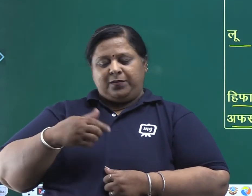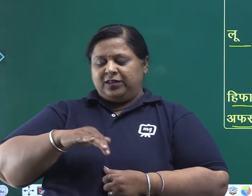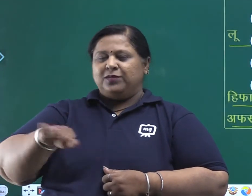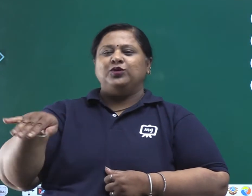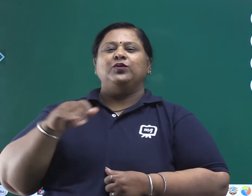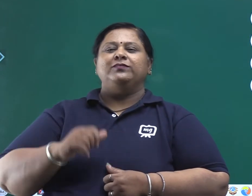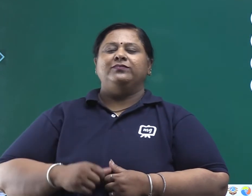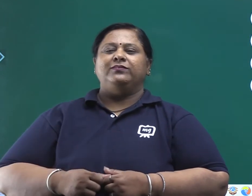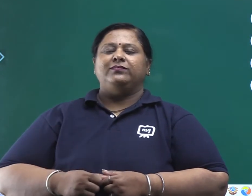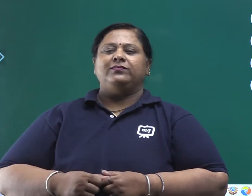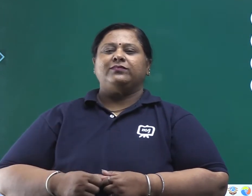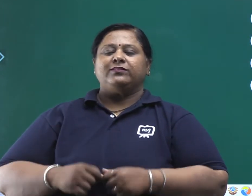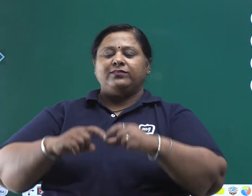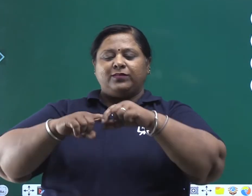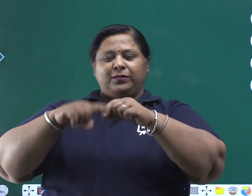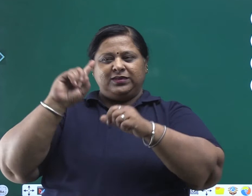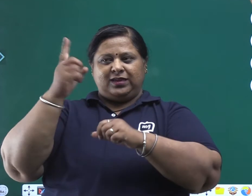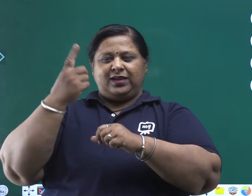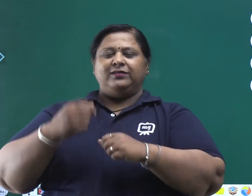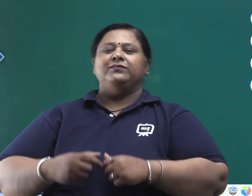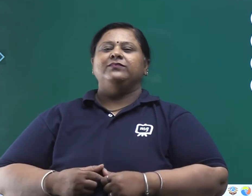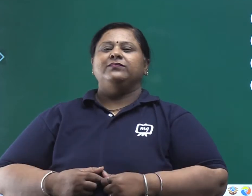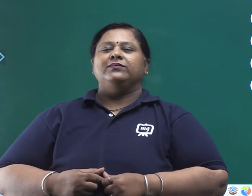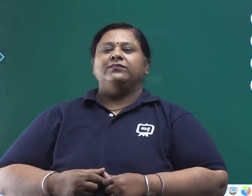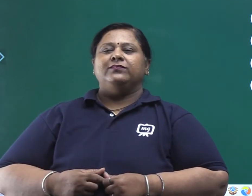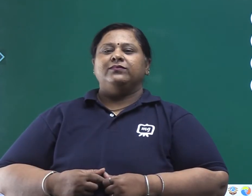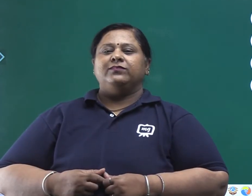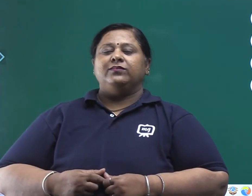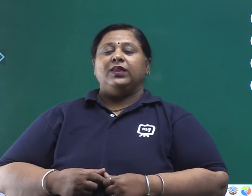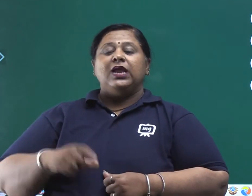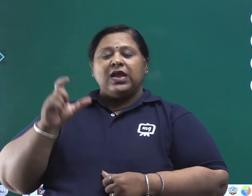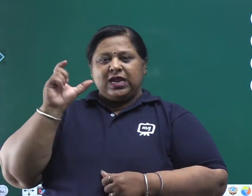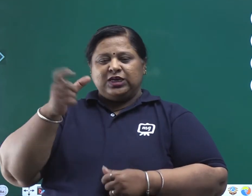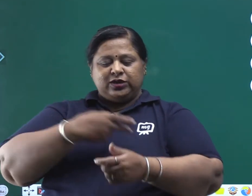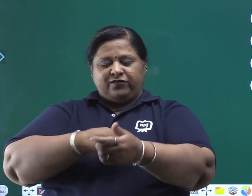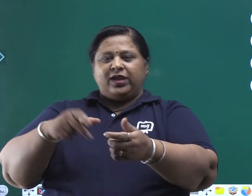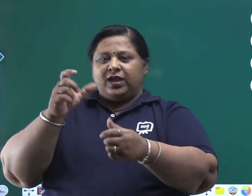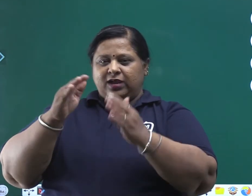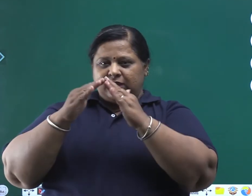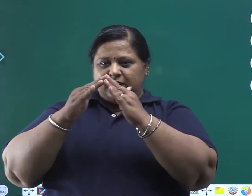बच्चों। प्रश्न 1, केशव के घर